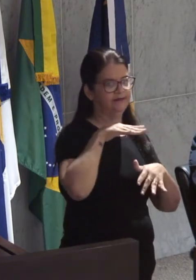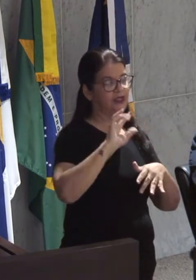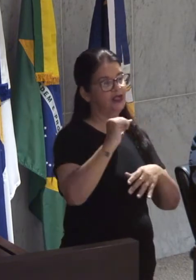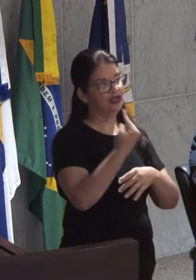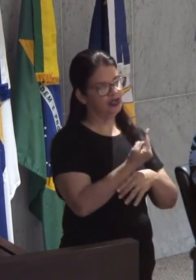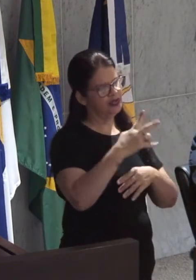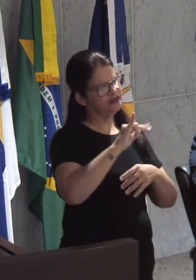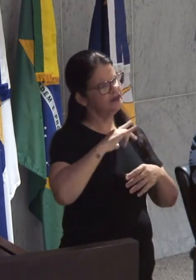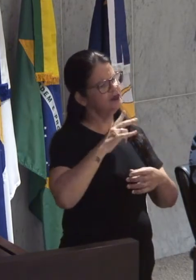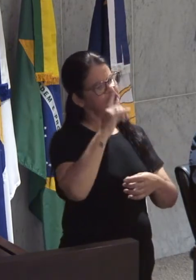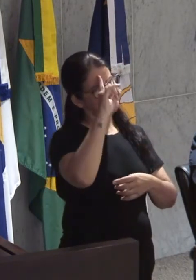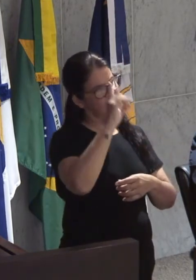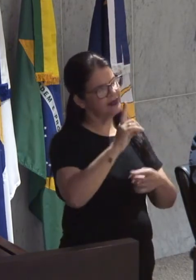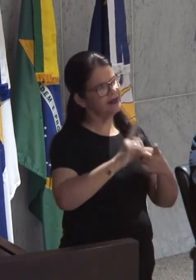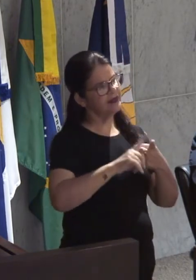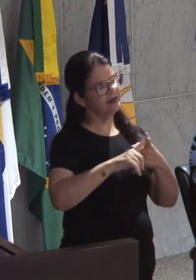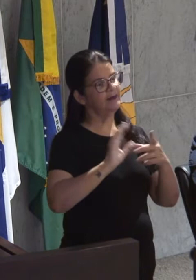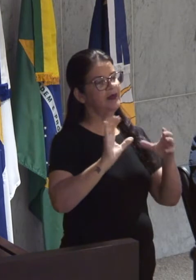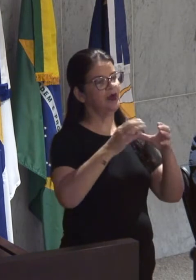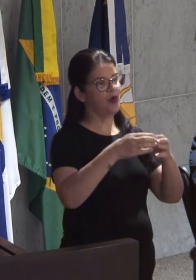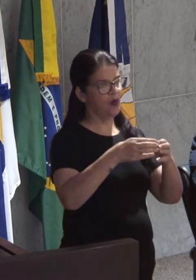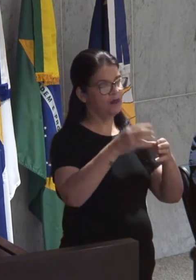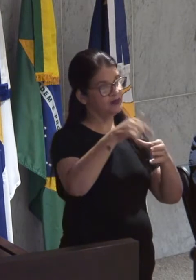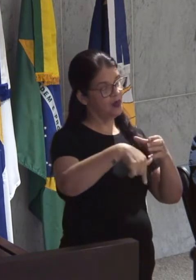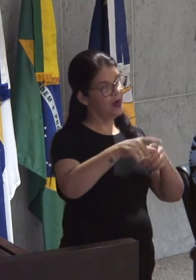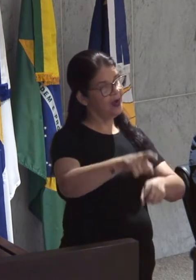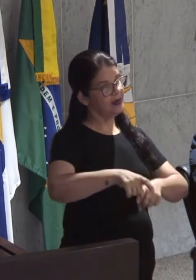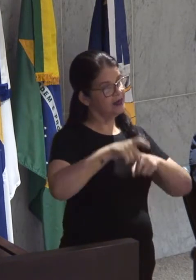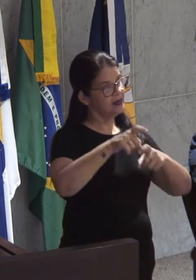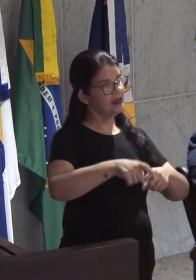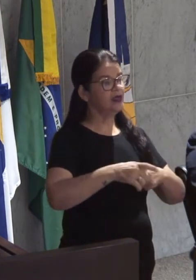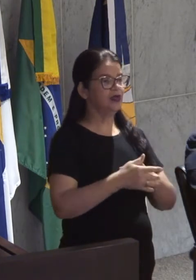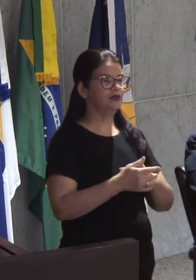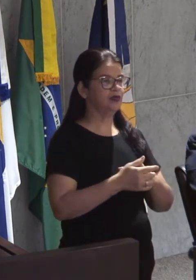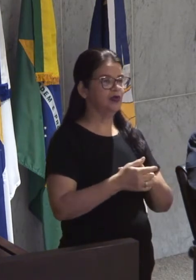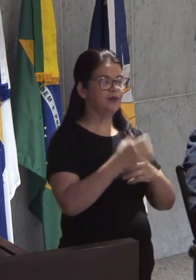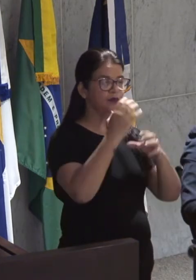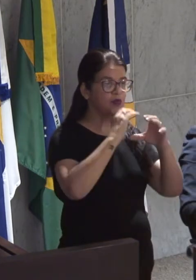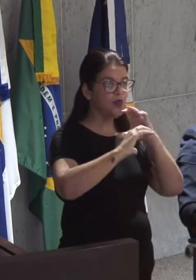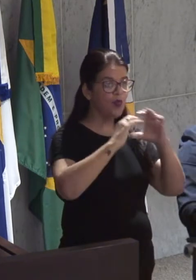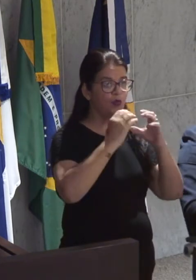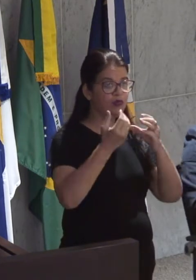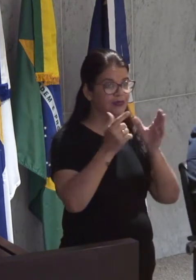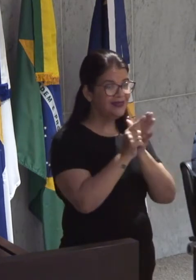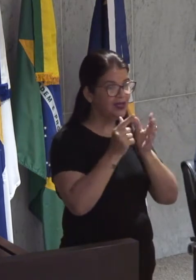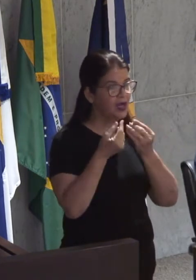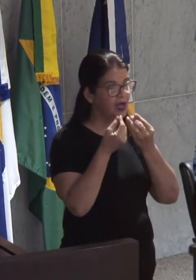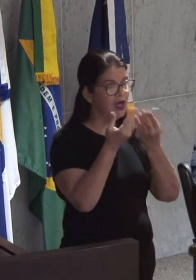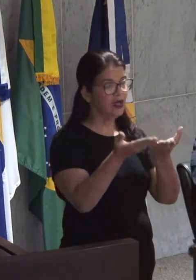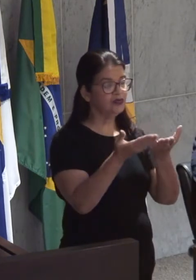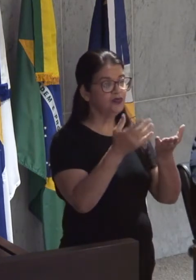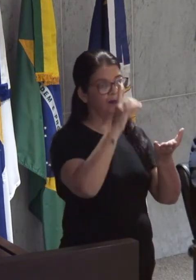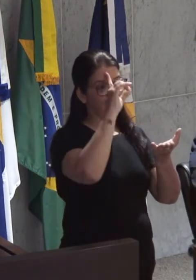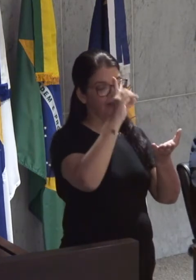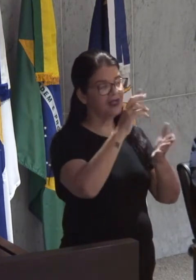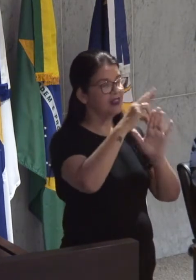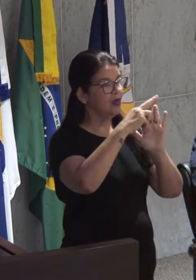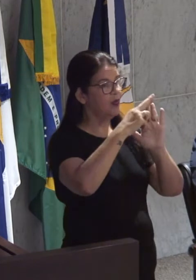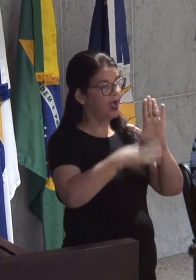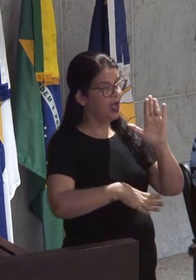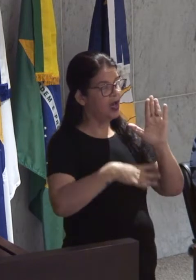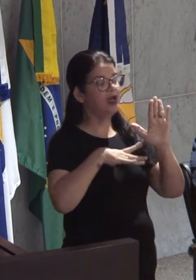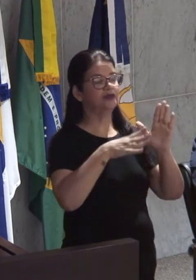nós vamos mandar também pela Comissão aqui de Agricultura um comunicado, mandar o relatório